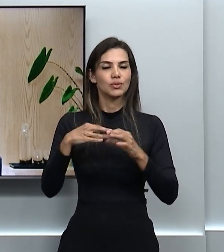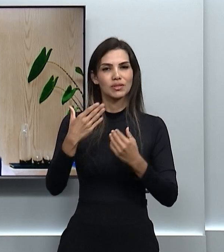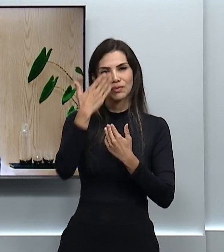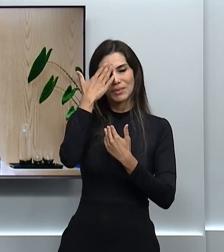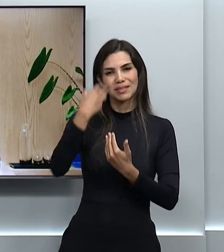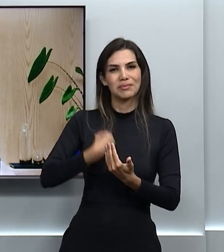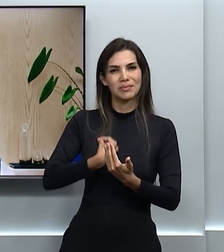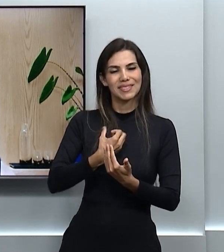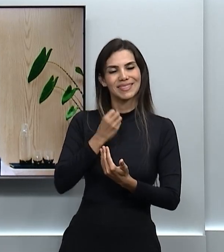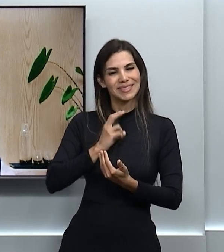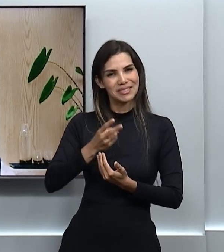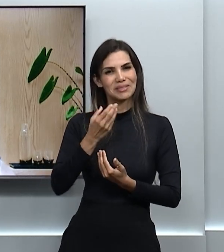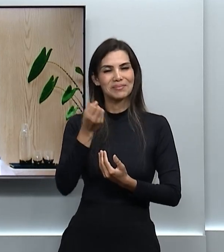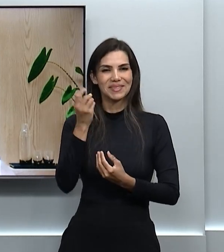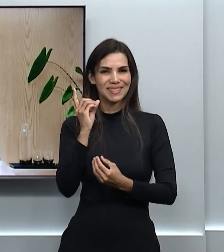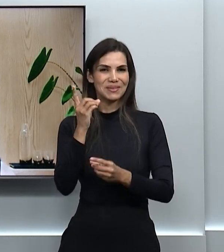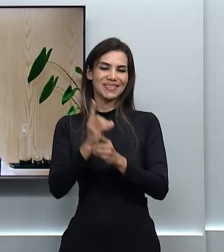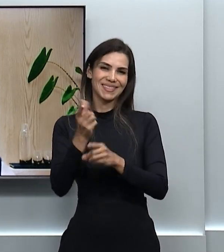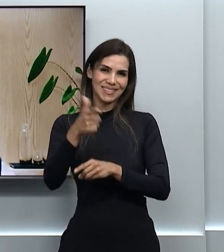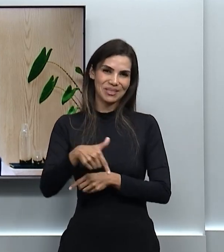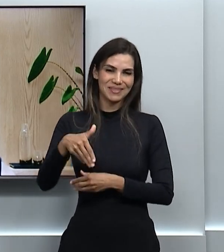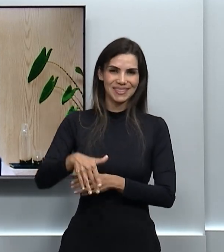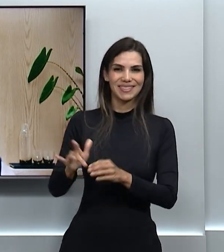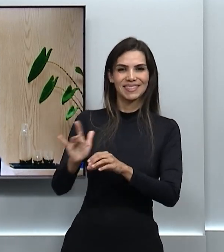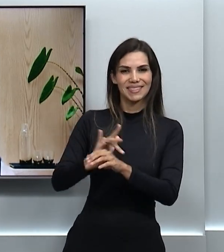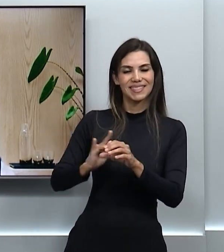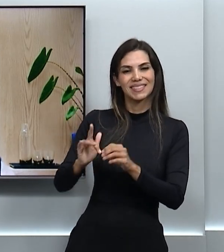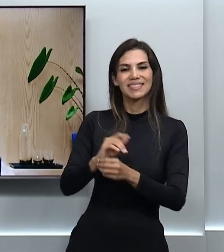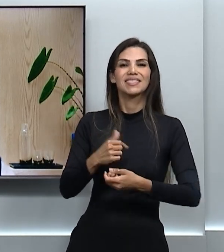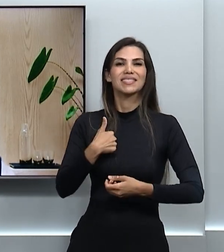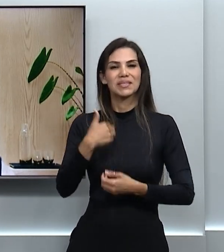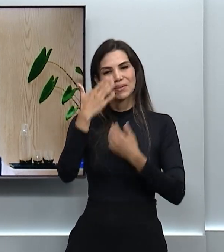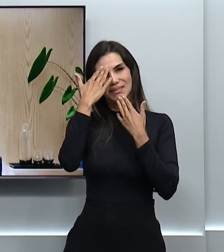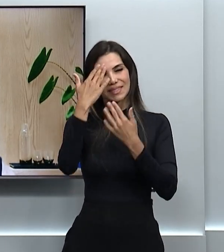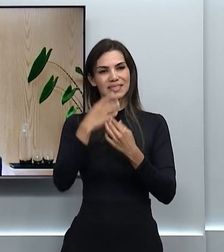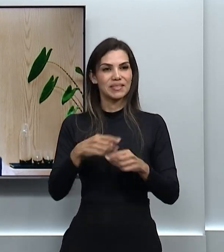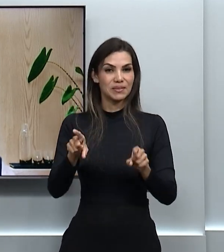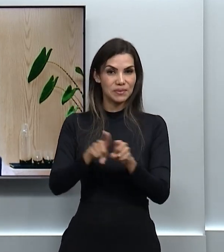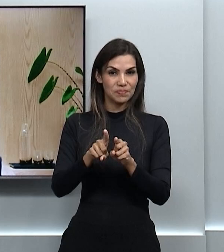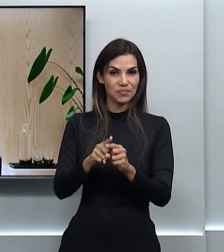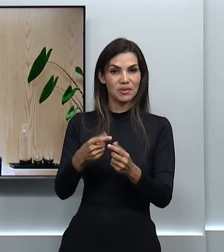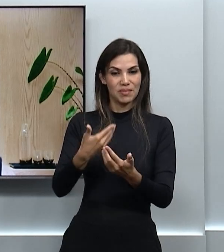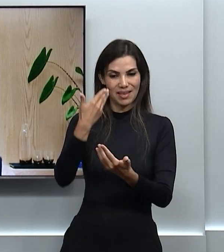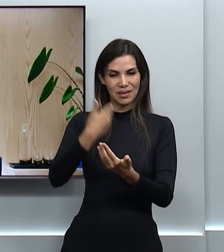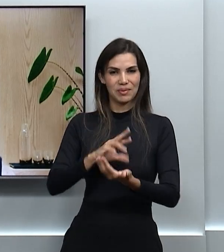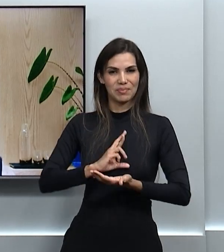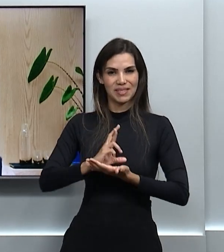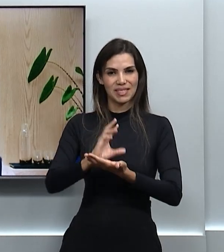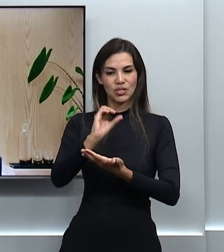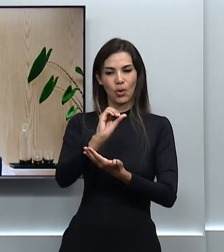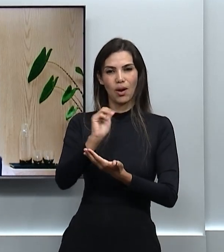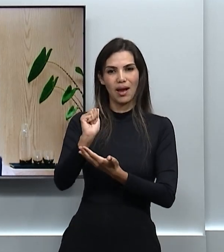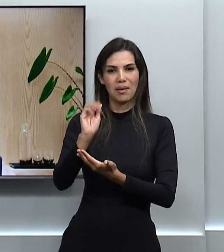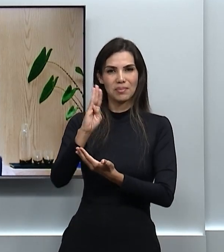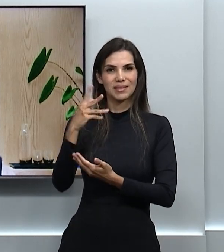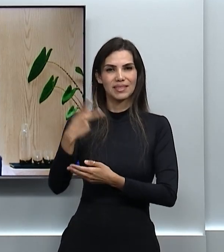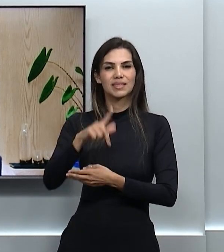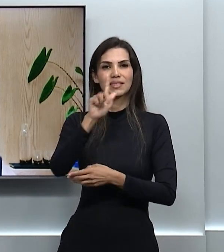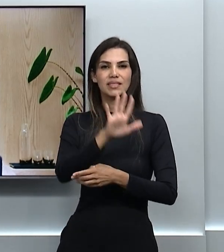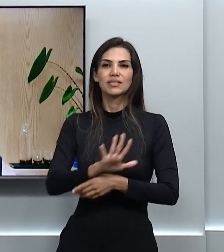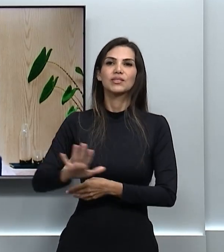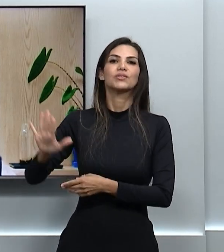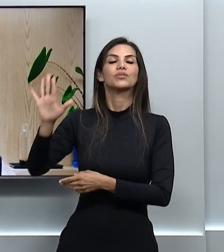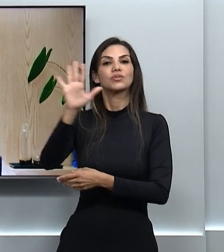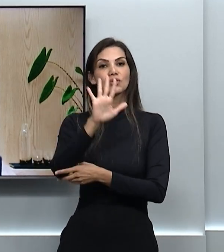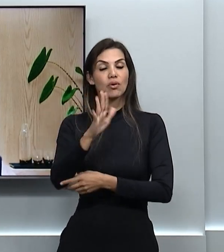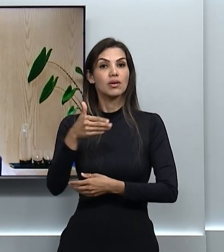sempre bem-vinda ao Conexões. Imagina, eu agradeço, e eu falo em nome da OAB Goiás, né, como presidente da Comissão de Direitos Humanos,